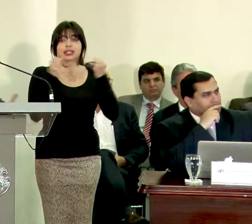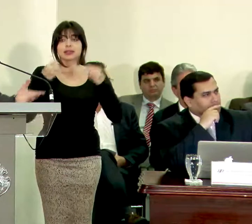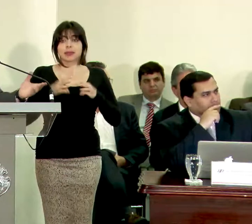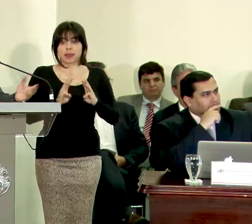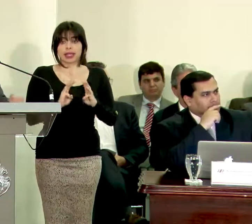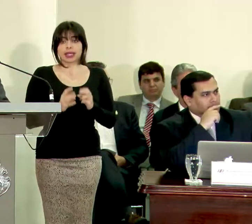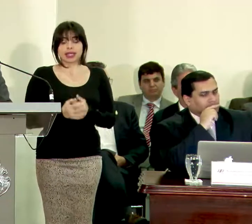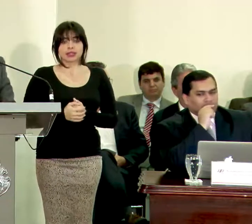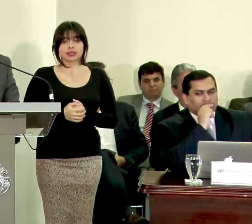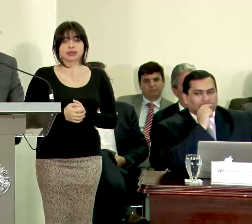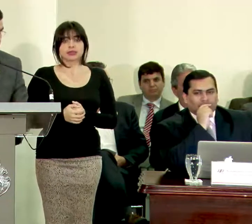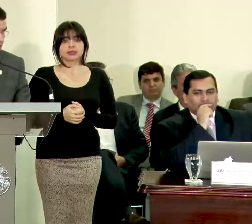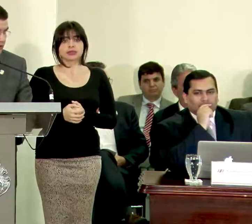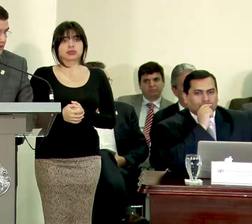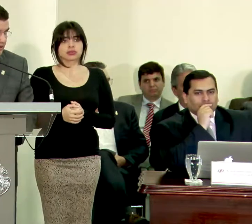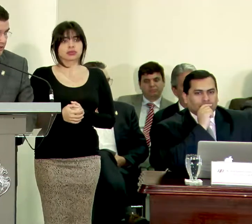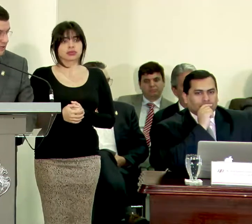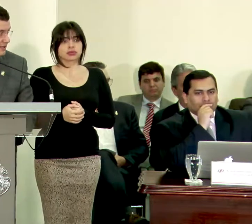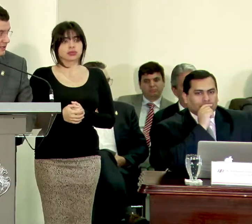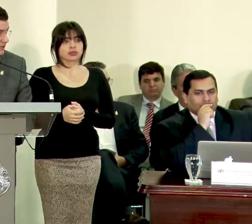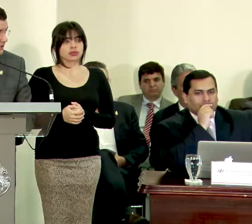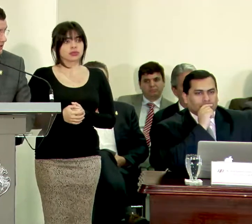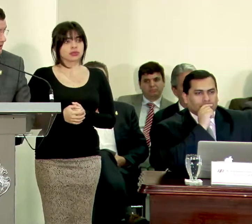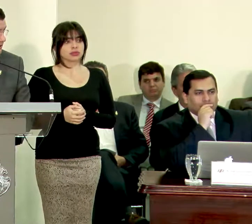medidas son,